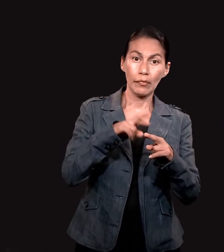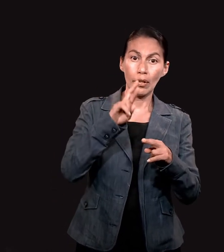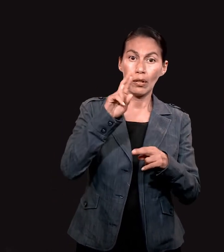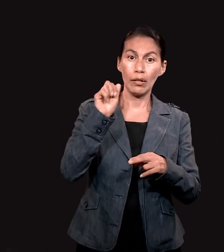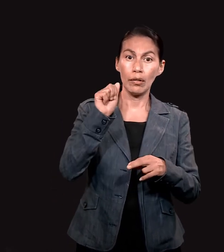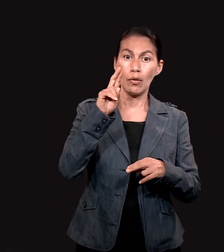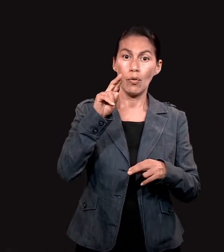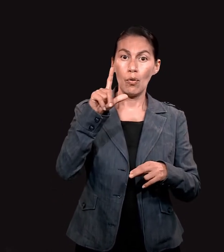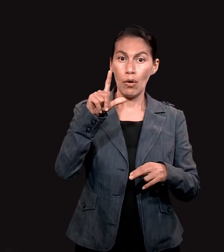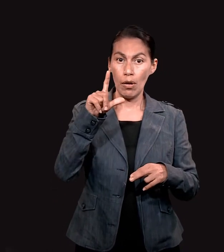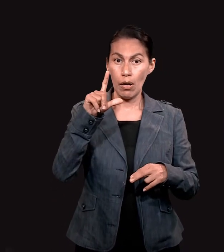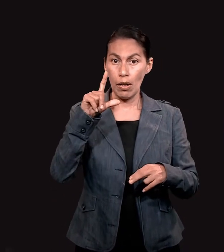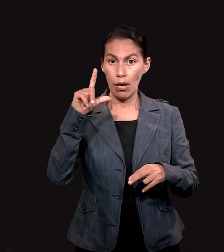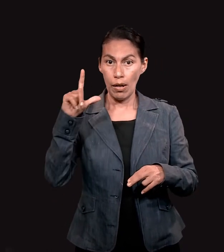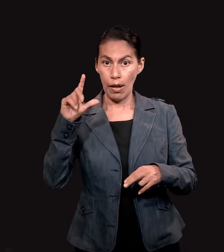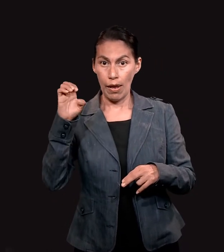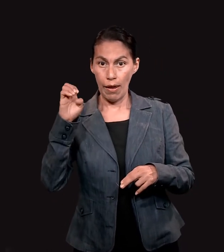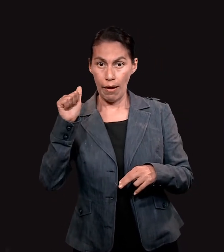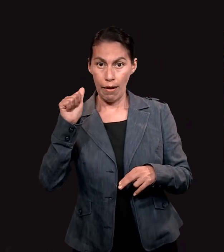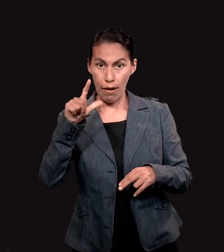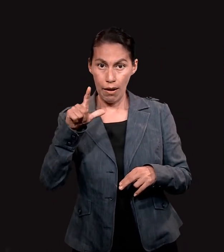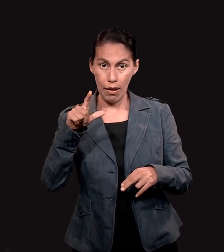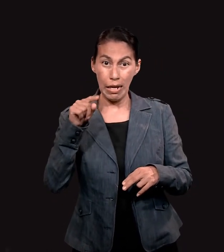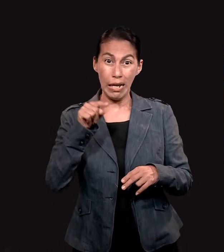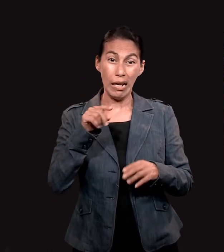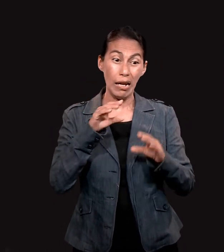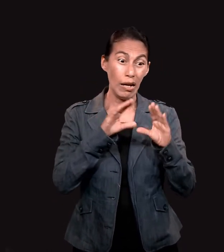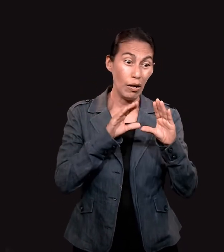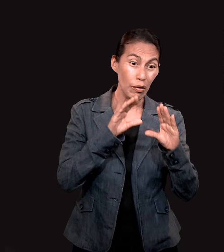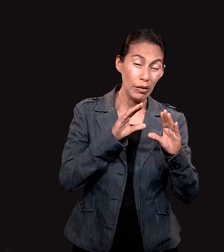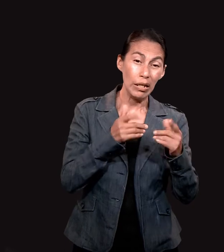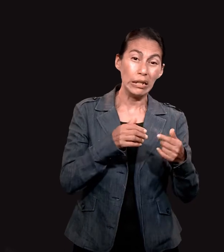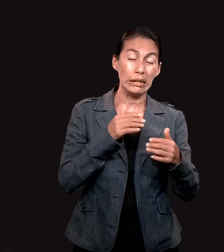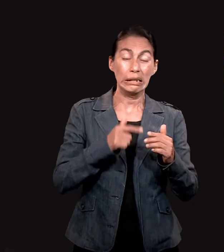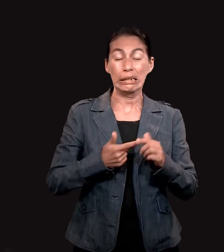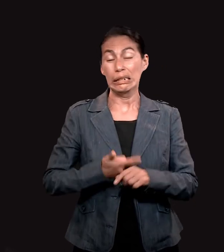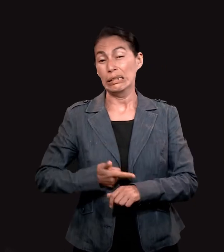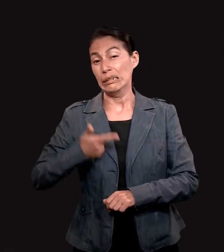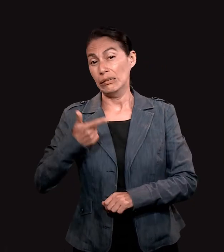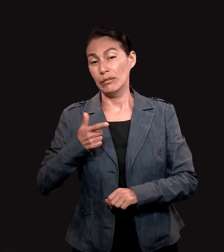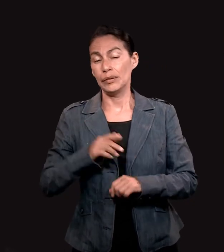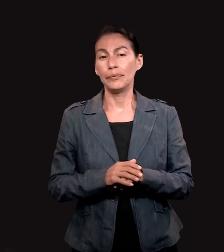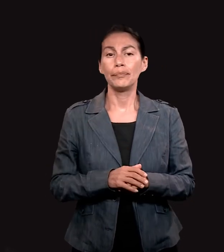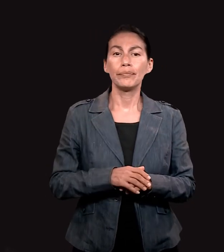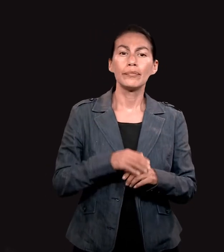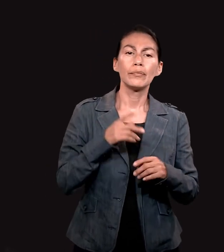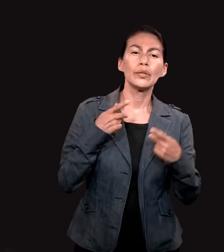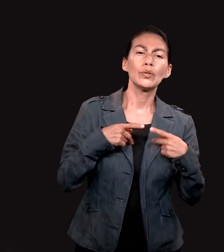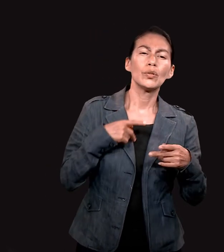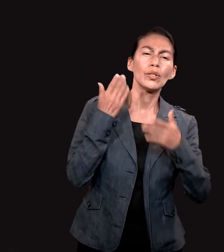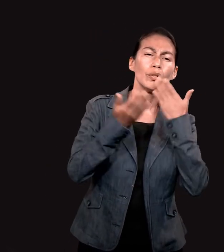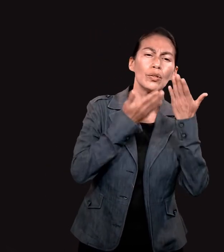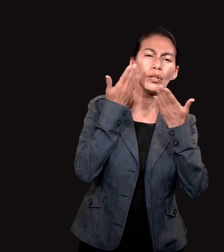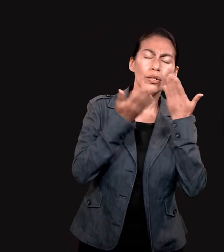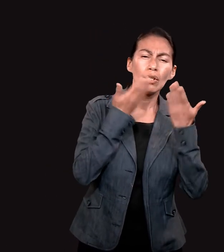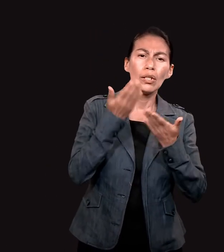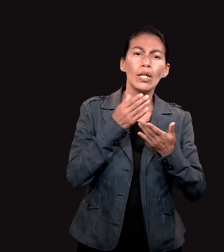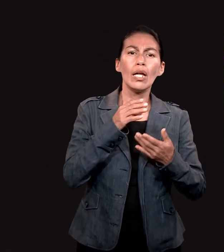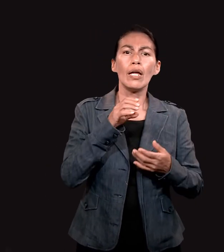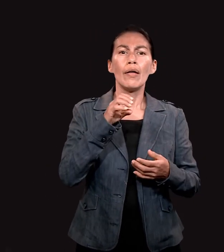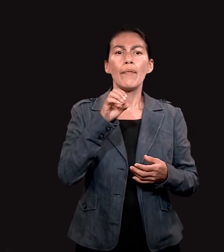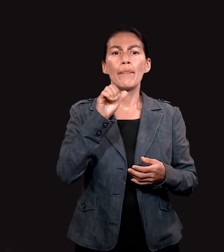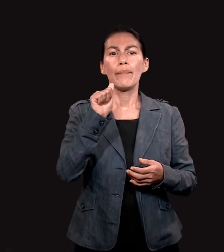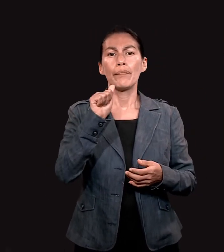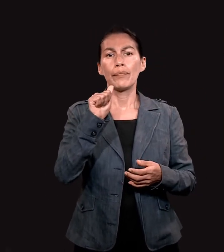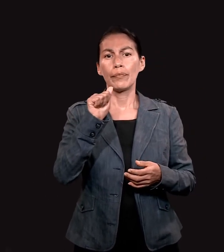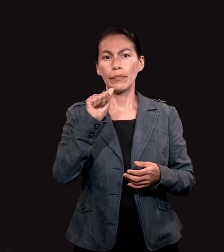Leal, últimamente supe que estaba en cuidados intensivos. El estudiante Alexis Marín